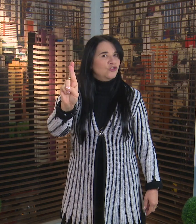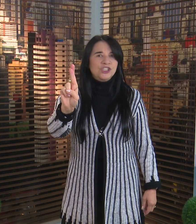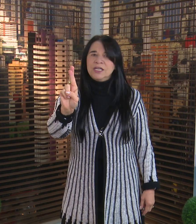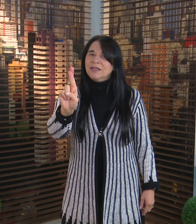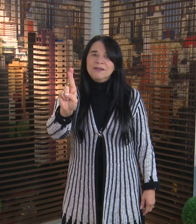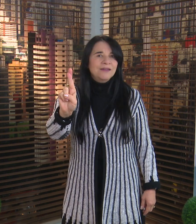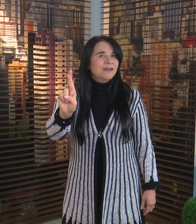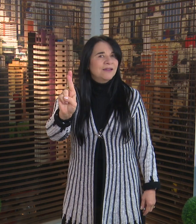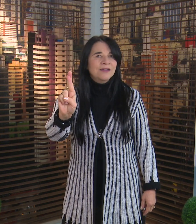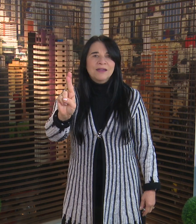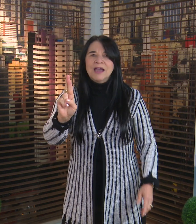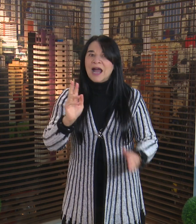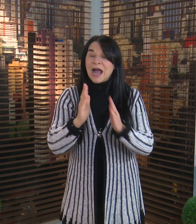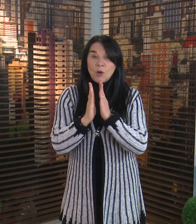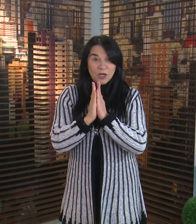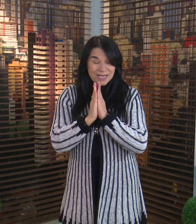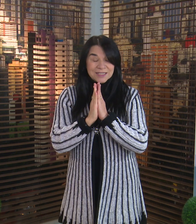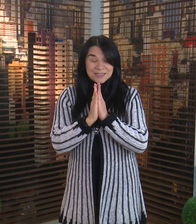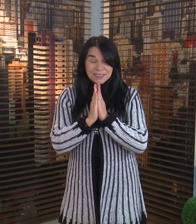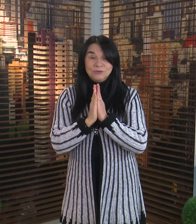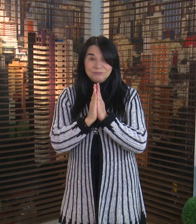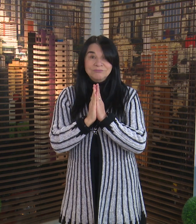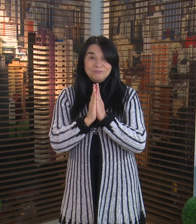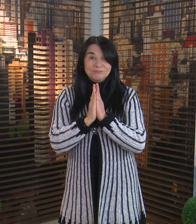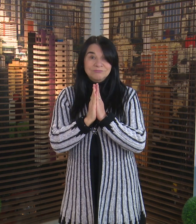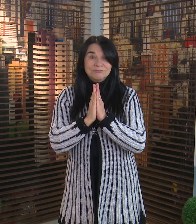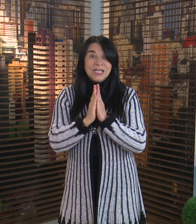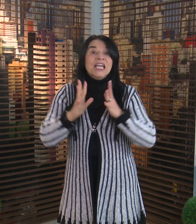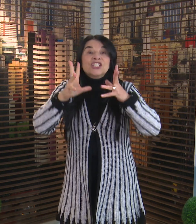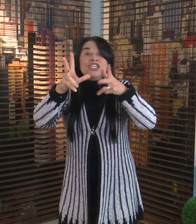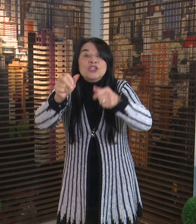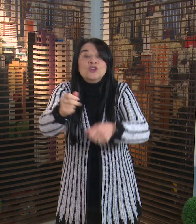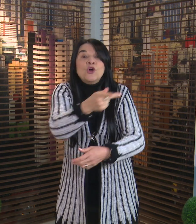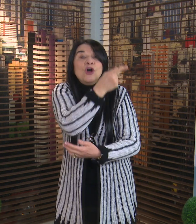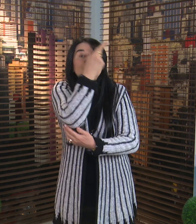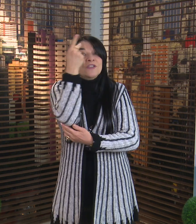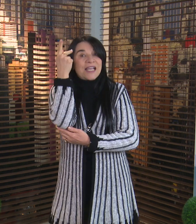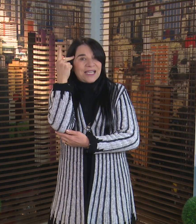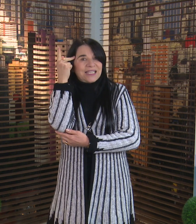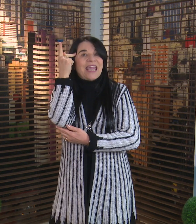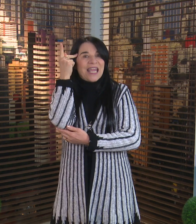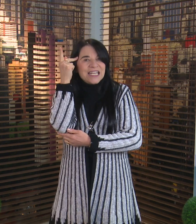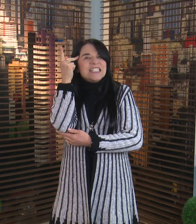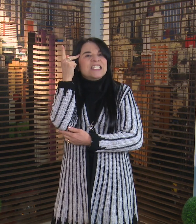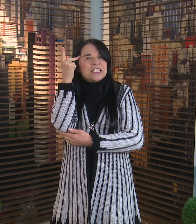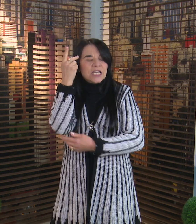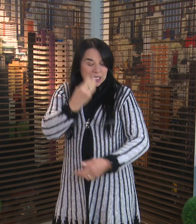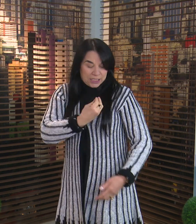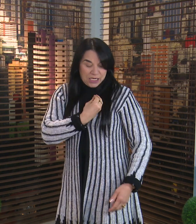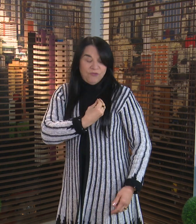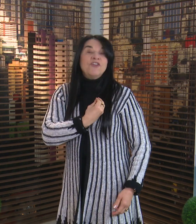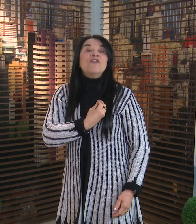responde a oração de todos aqueles que